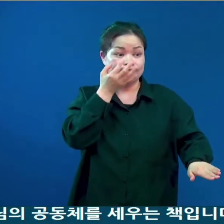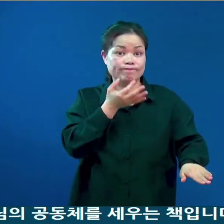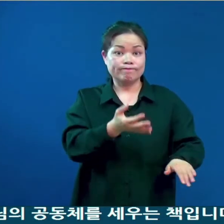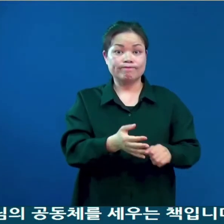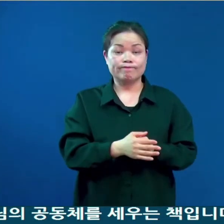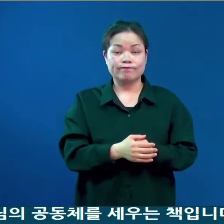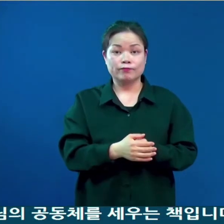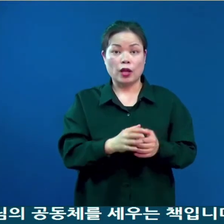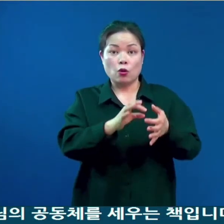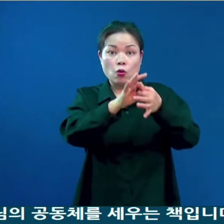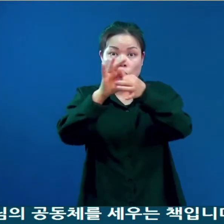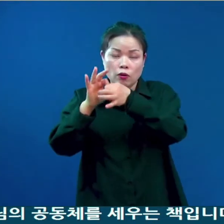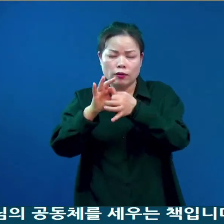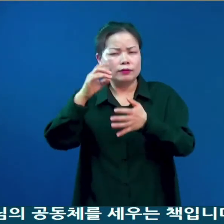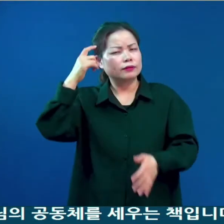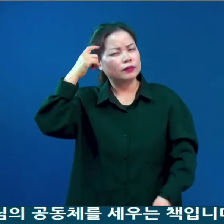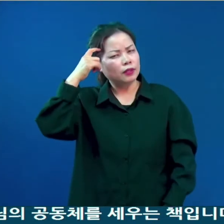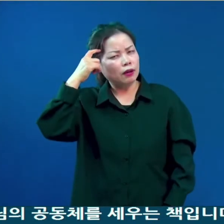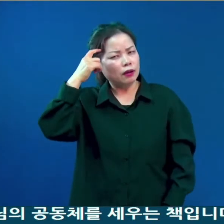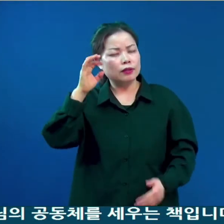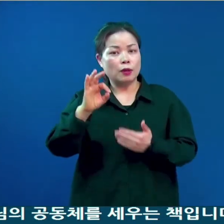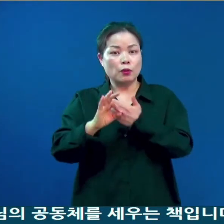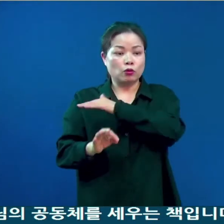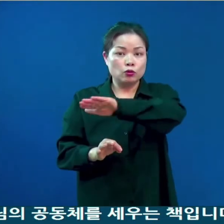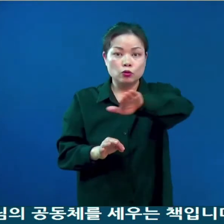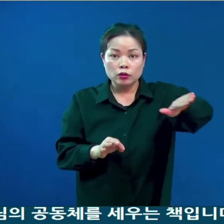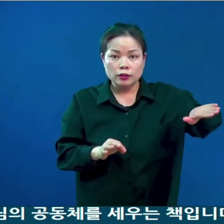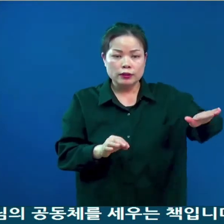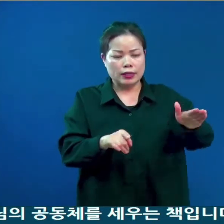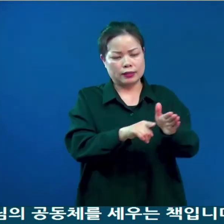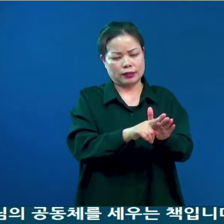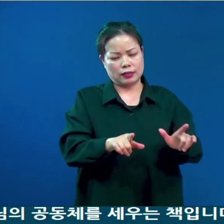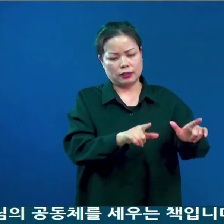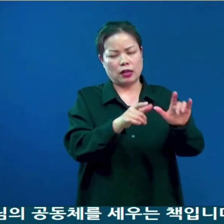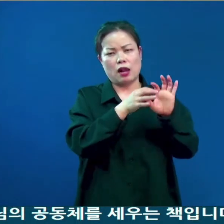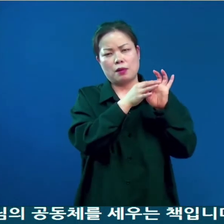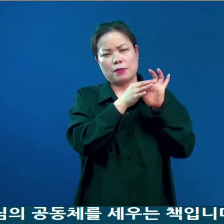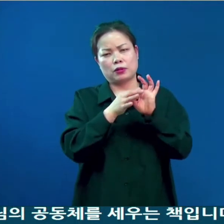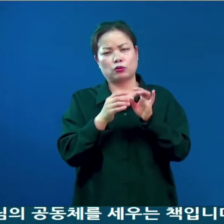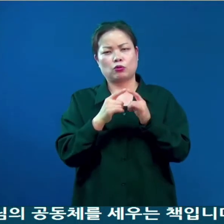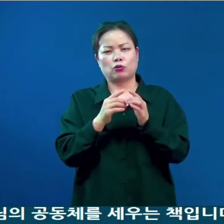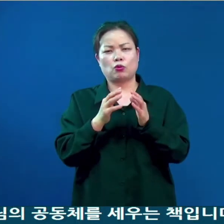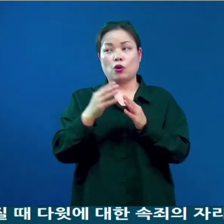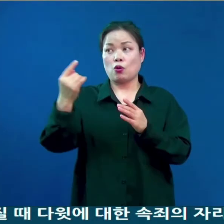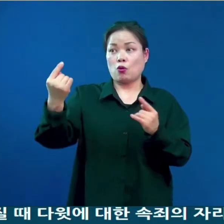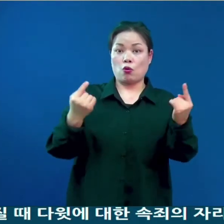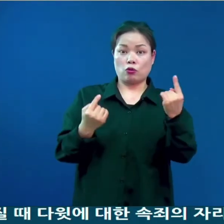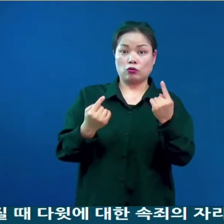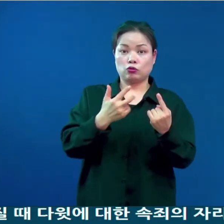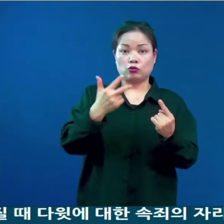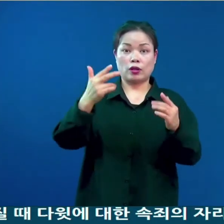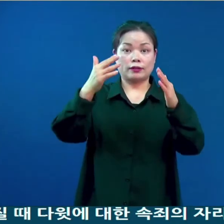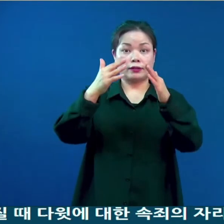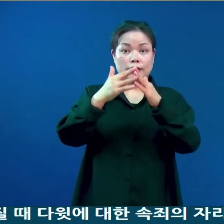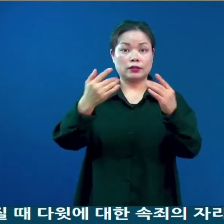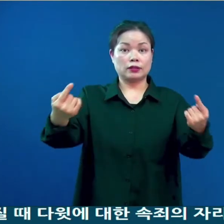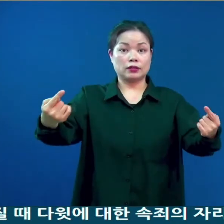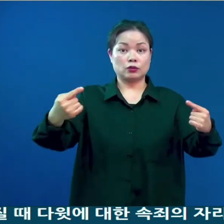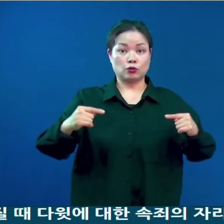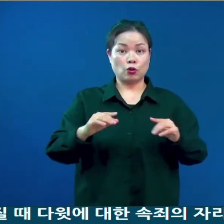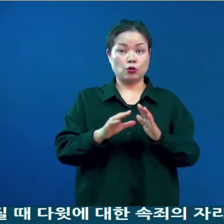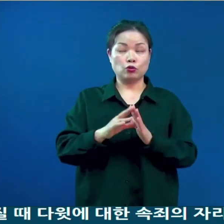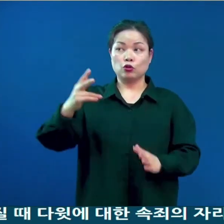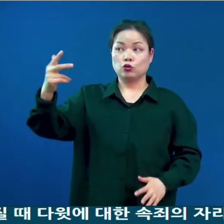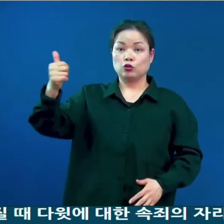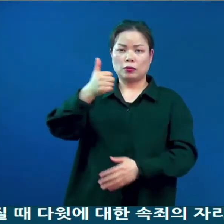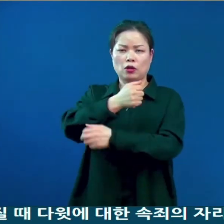있습니다. 이런 연관성을 생각해 본다면 우리가 신앙생활을 하며 교회에 오고 주의 성전에 들어올 때